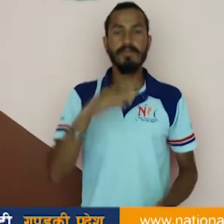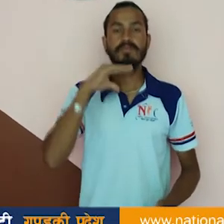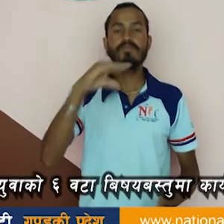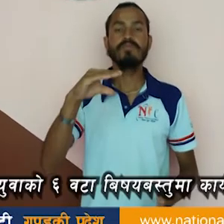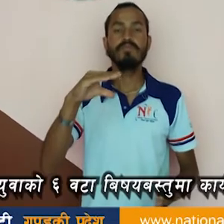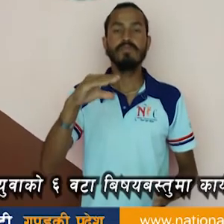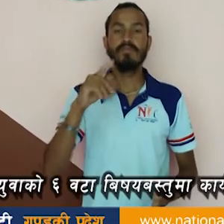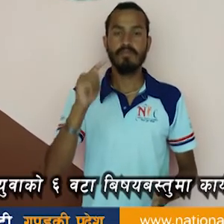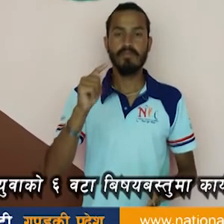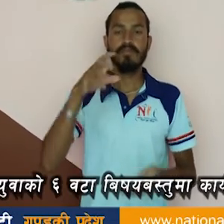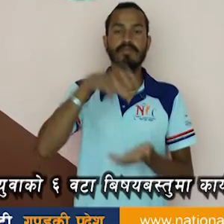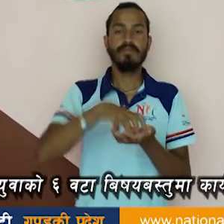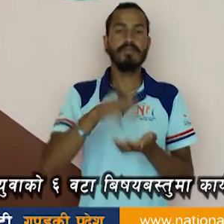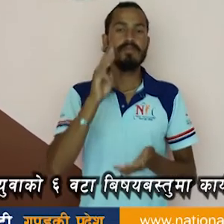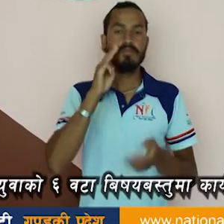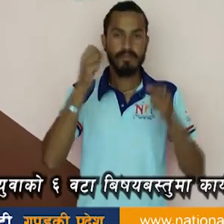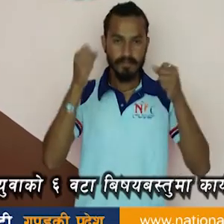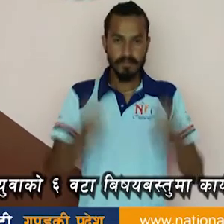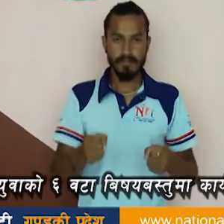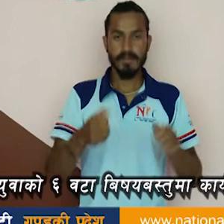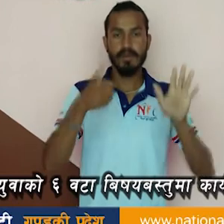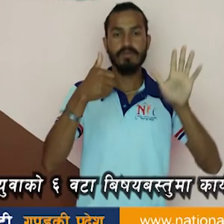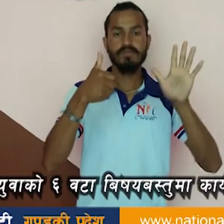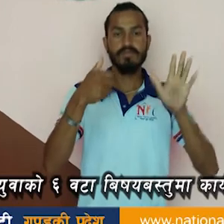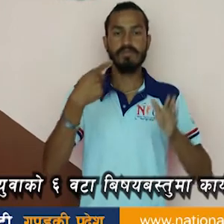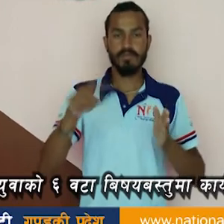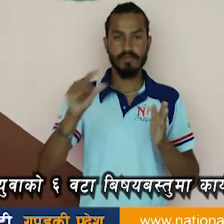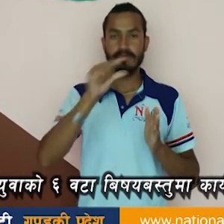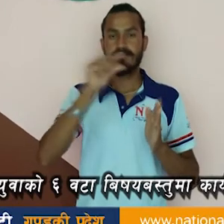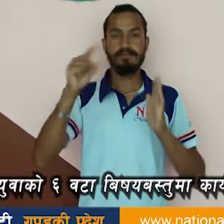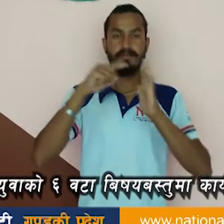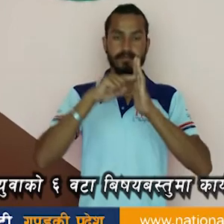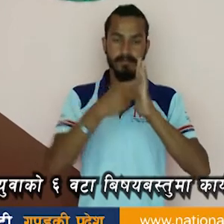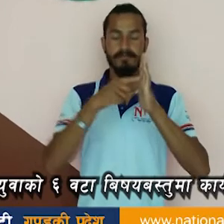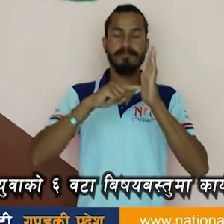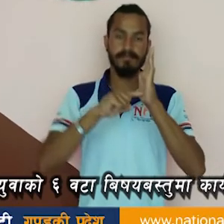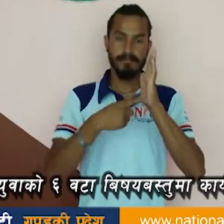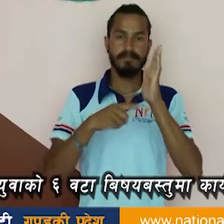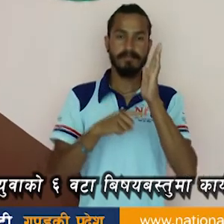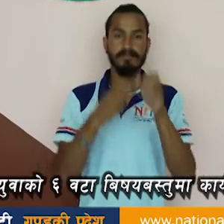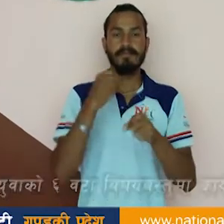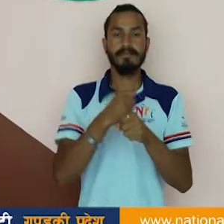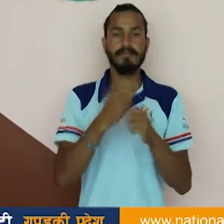यो संस्थाले युवाको ठाउँमा बसेर 6 वटा विषयवस्तुमा कार्य गर्दै आइरहेको छ,